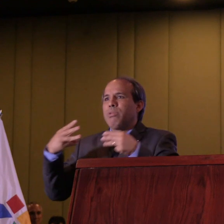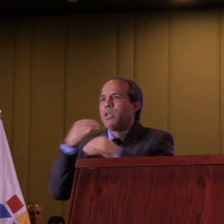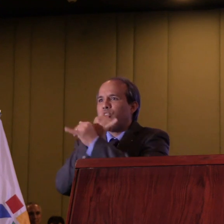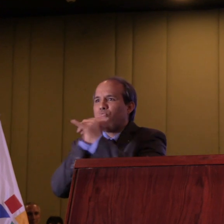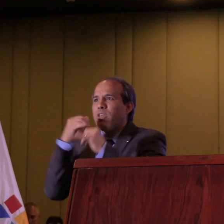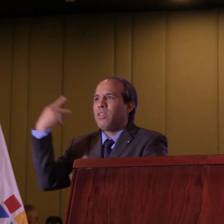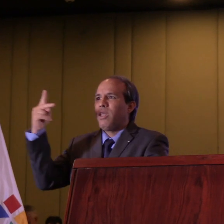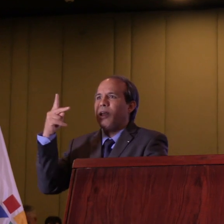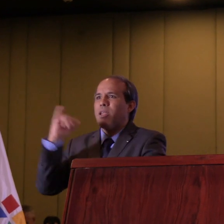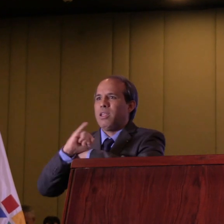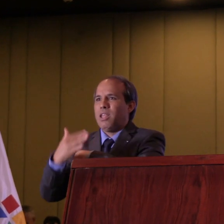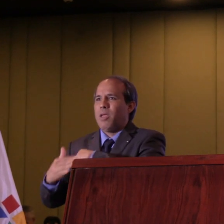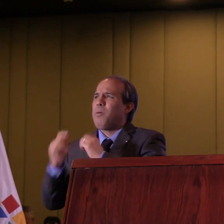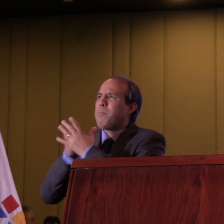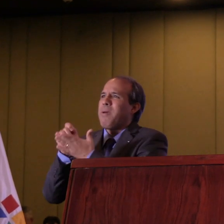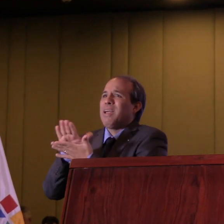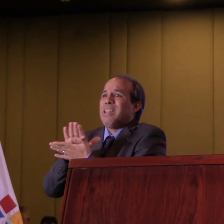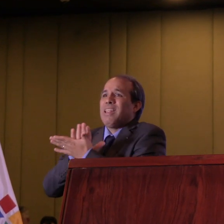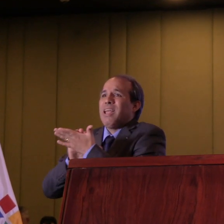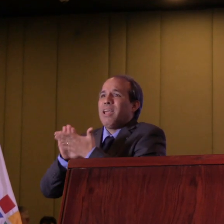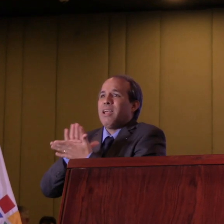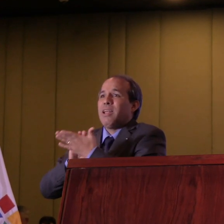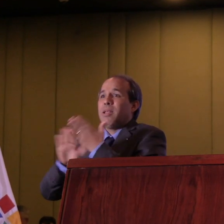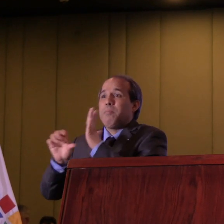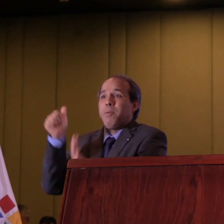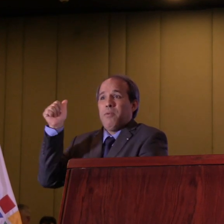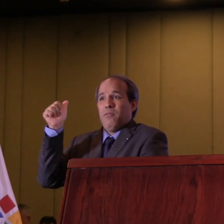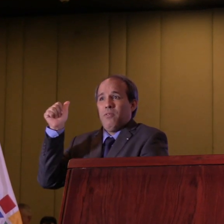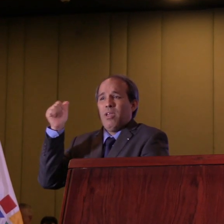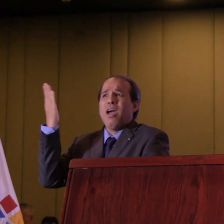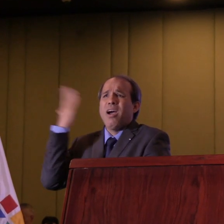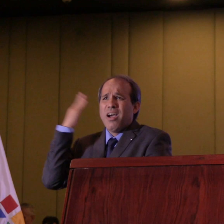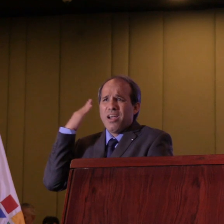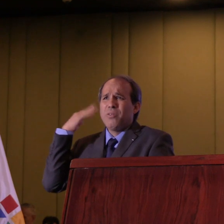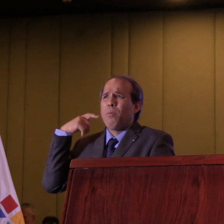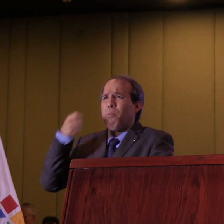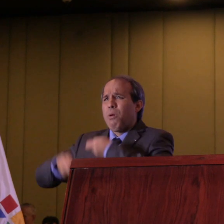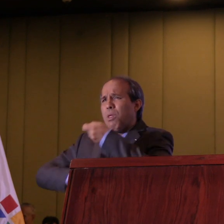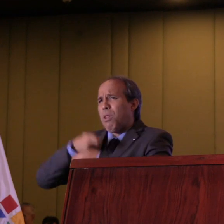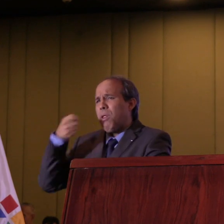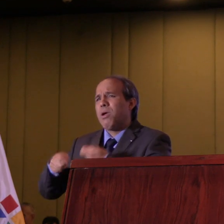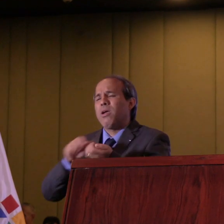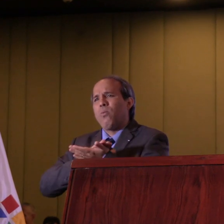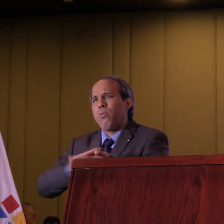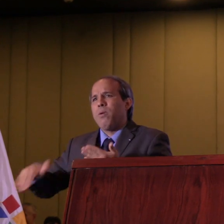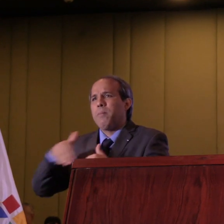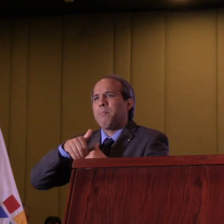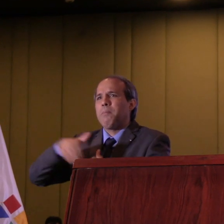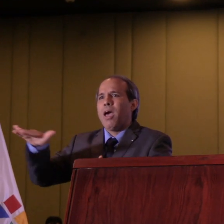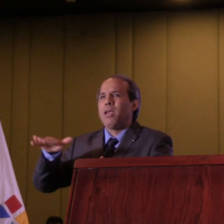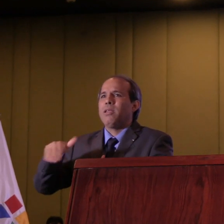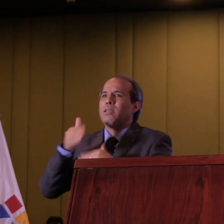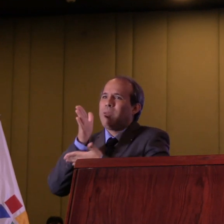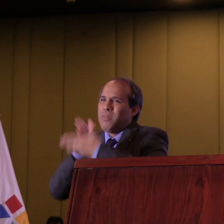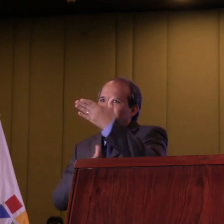o pagamento de custos, que já representaram mais da metade do preço da energia